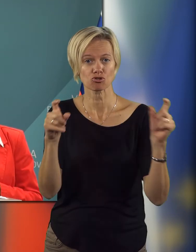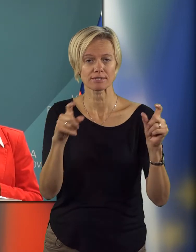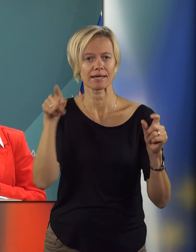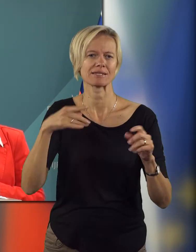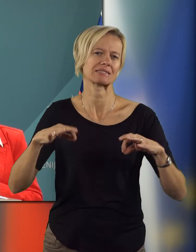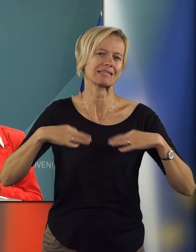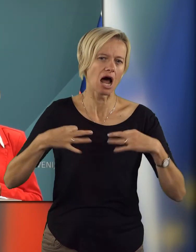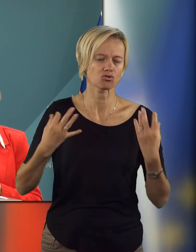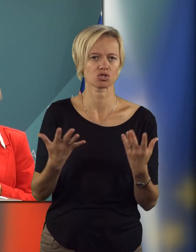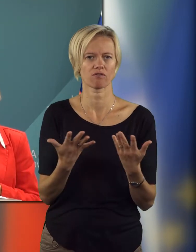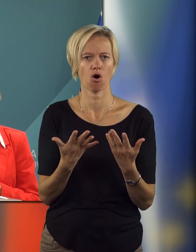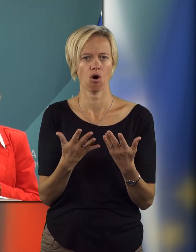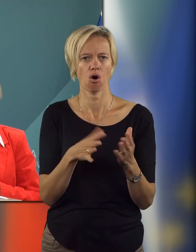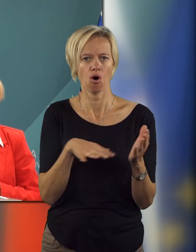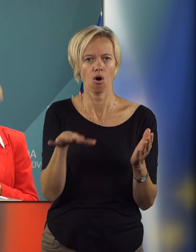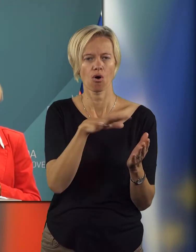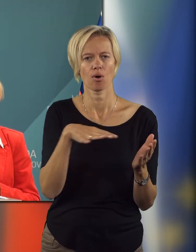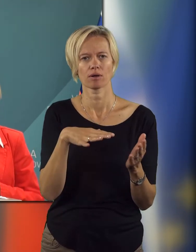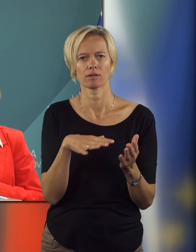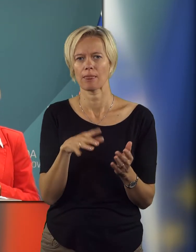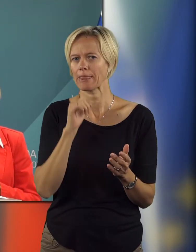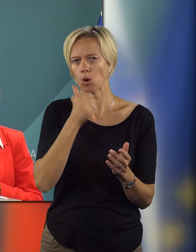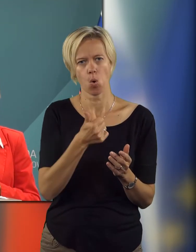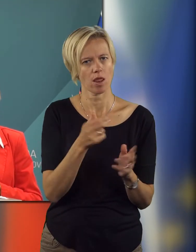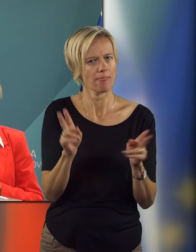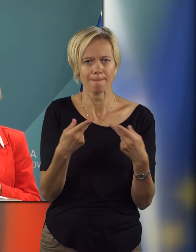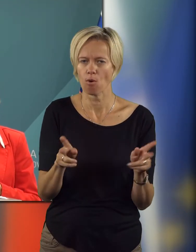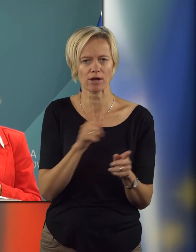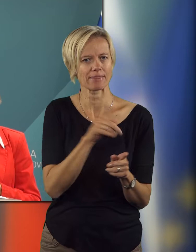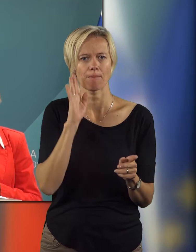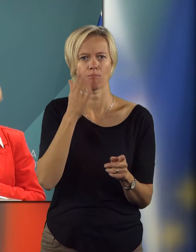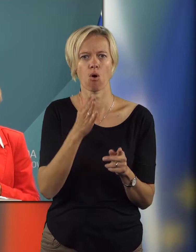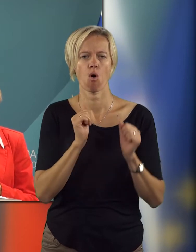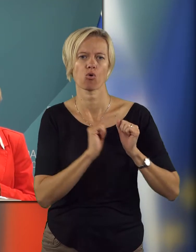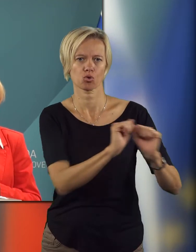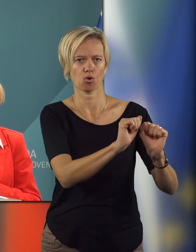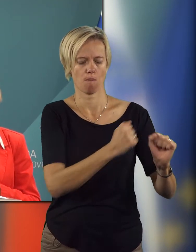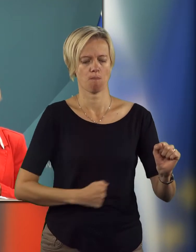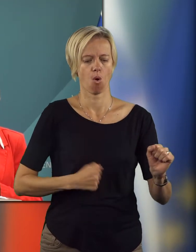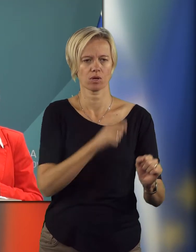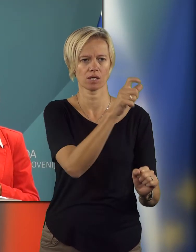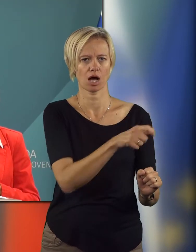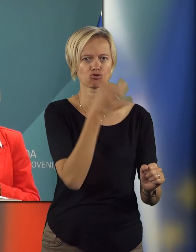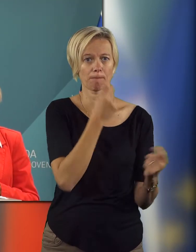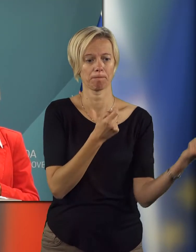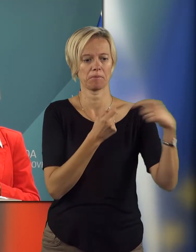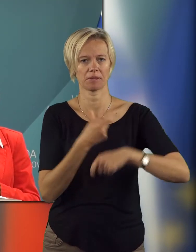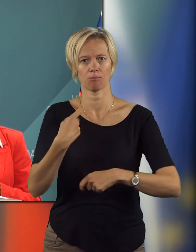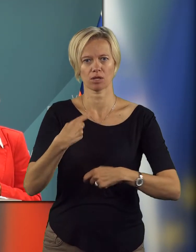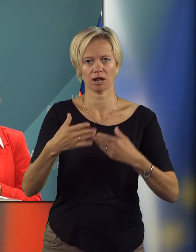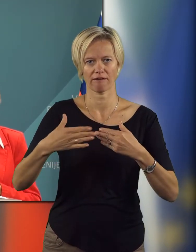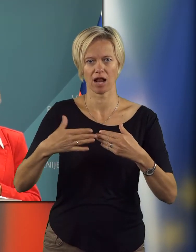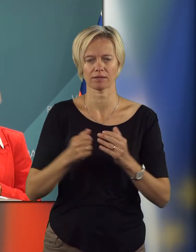bolnišnice in zdravstvo ne more in ni in nikoli ne bo odklonila bolnika, ko potrka na